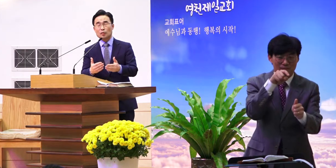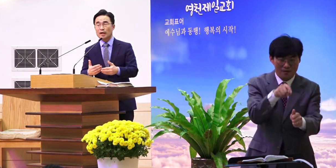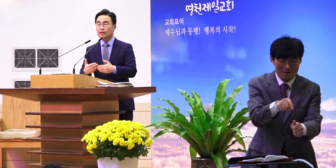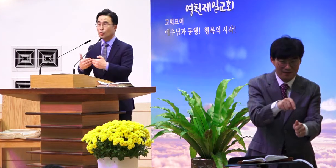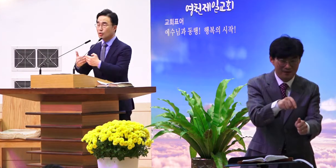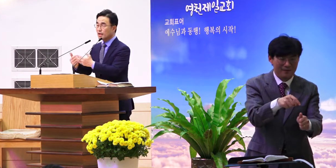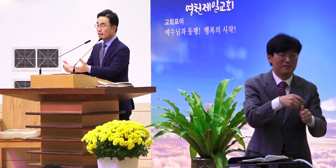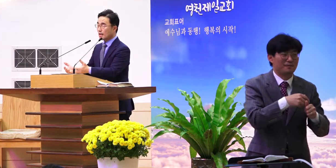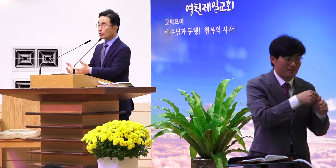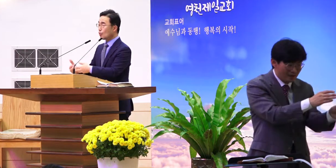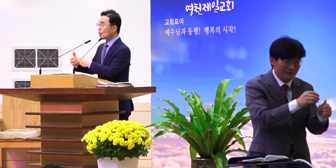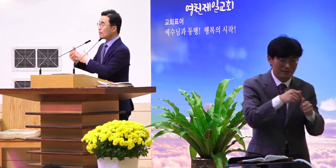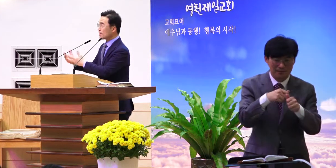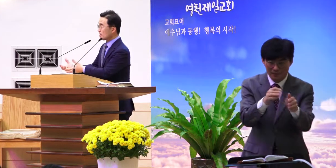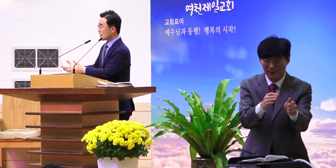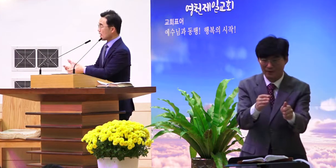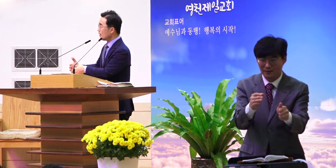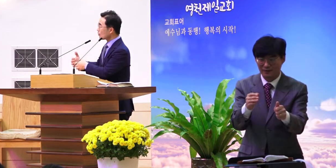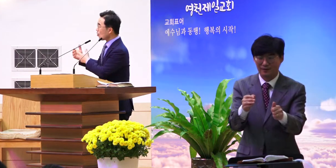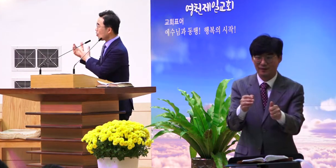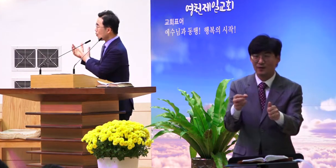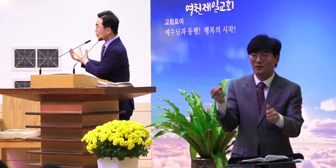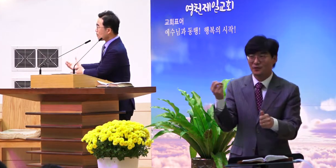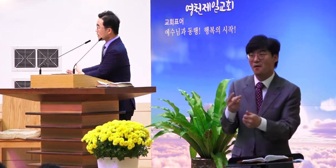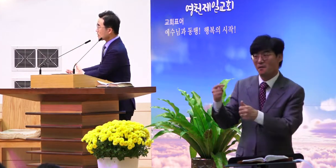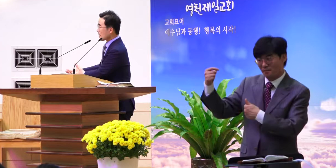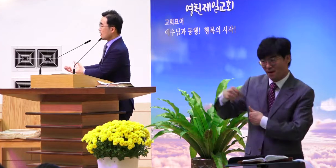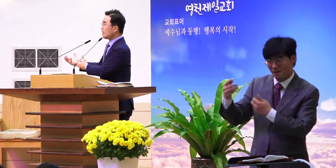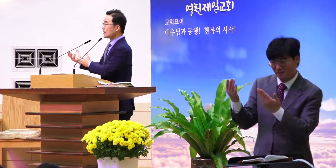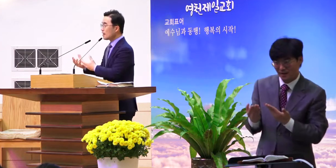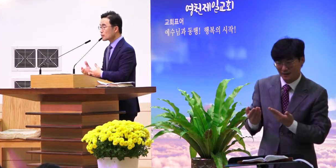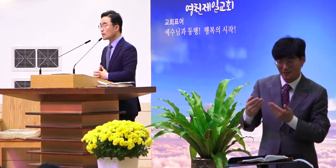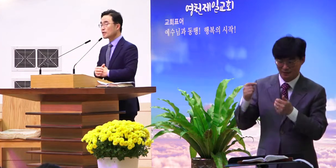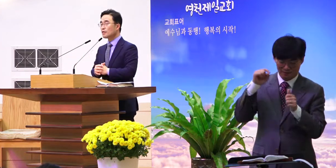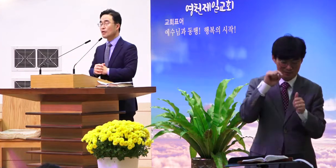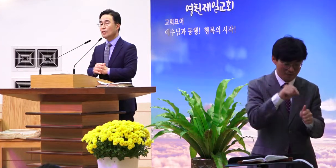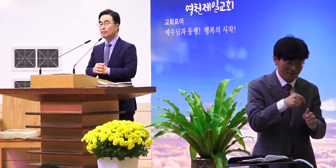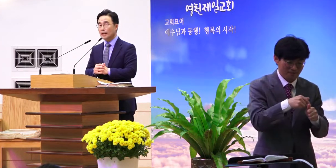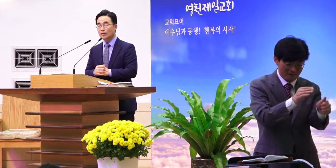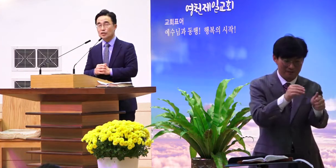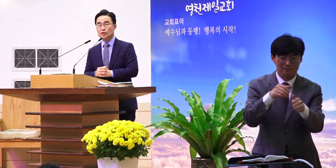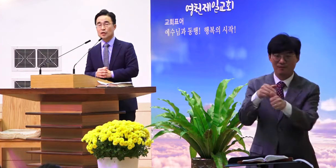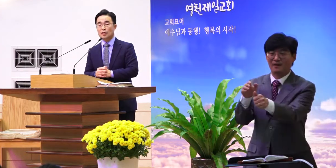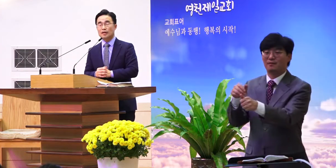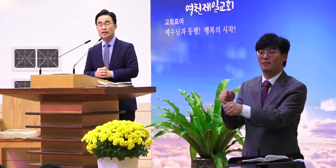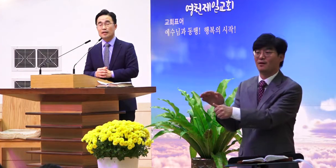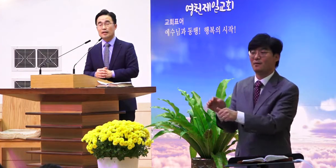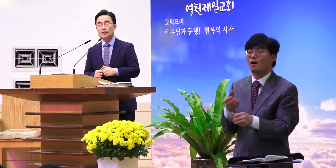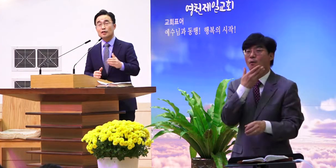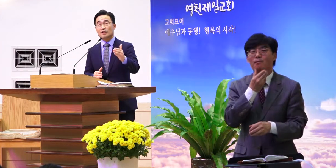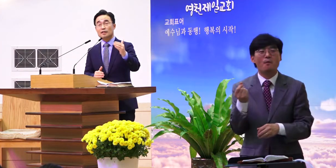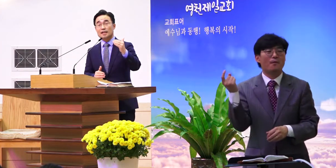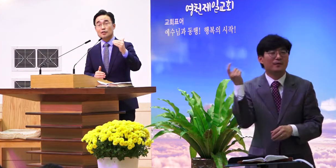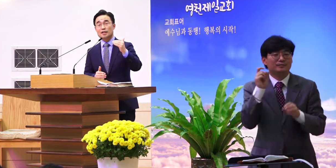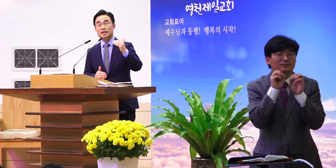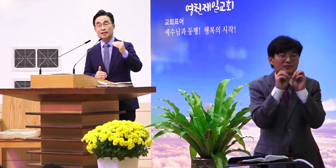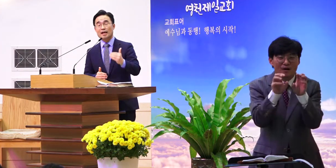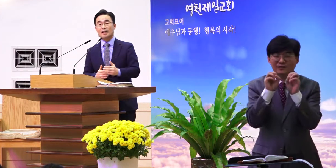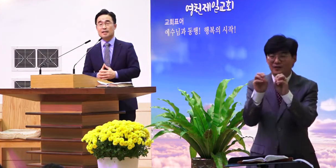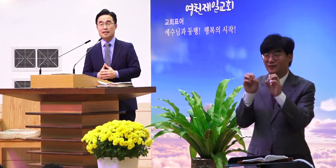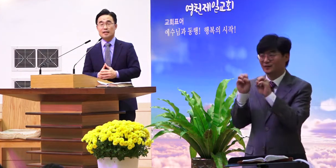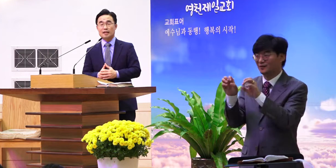그들을 통해 또 제자가, 또 보냄받은 자가, 또 보냄받은 자가 계속해서 만들어져서 예수님께서 다시